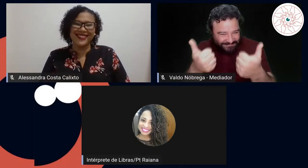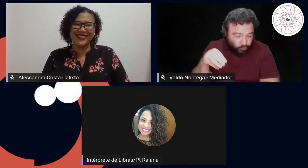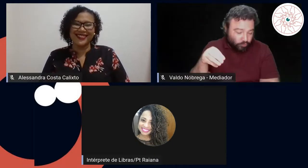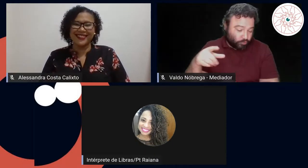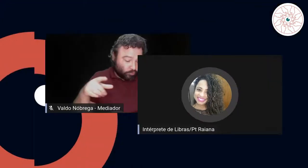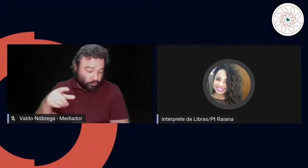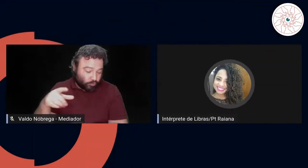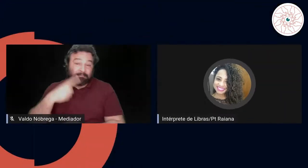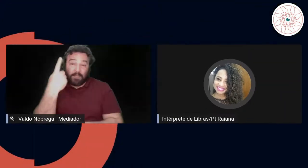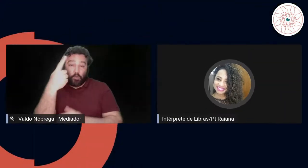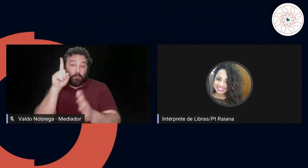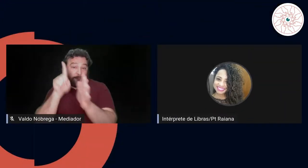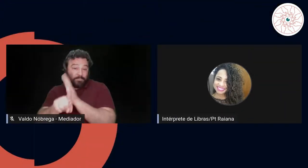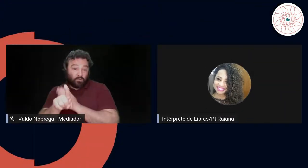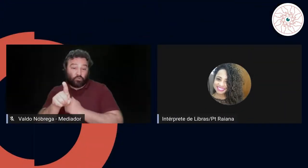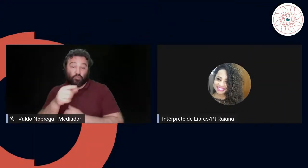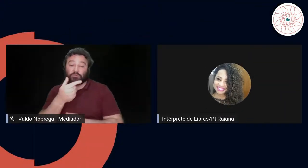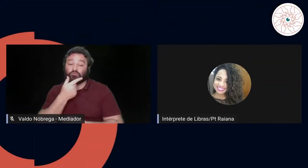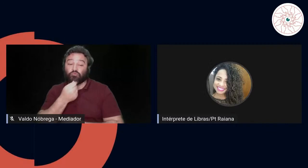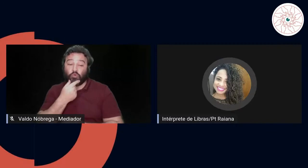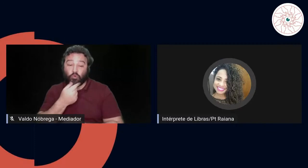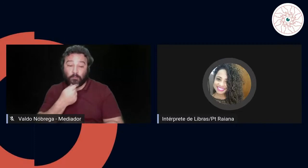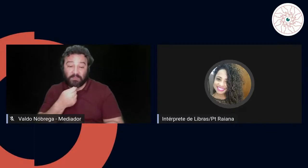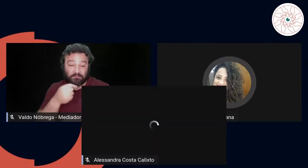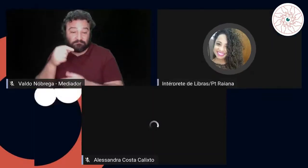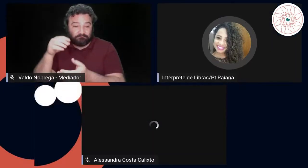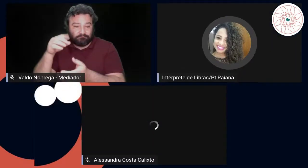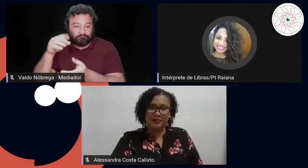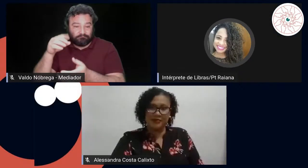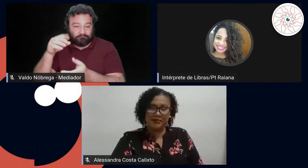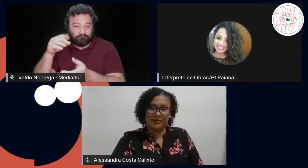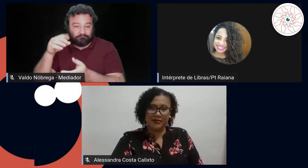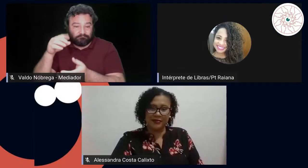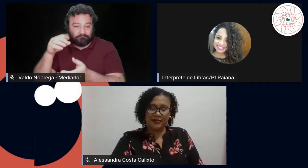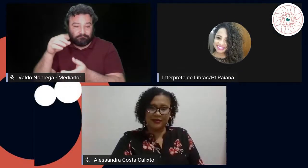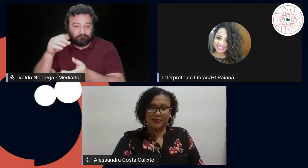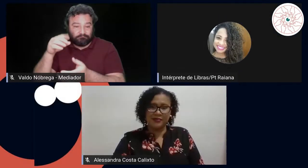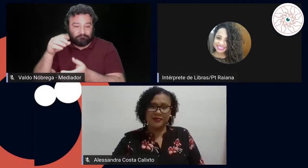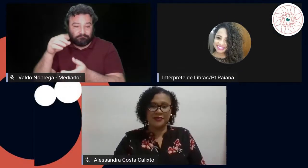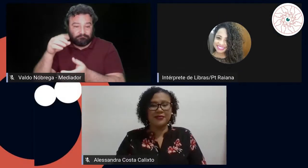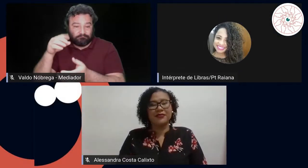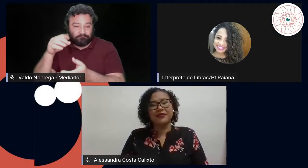obrigado. De nada, foi um prazer. Eh, temos uma